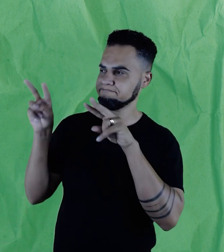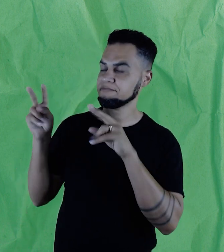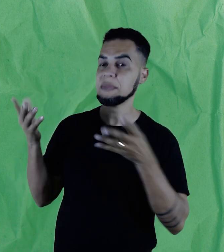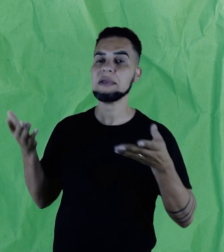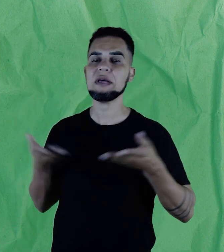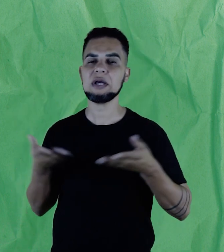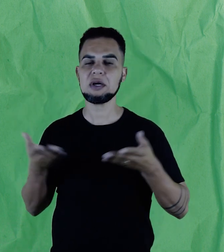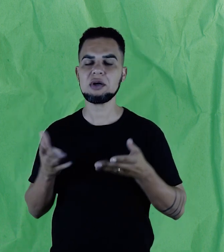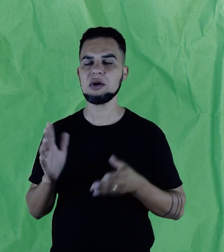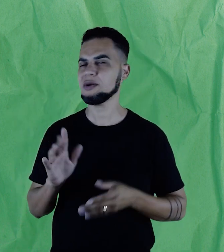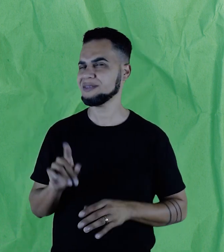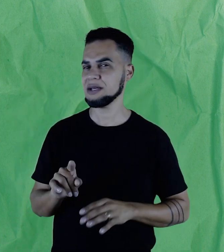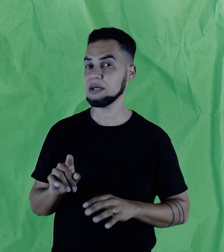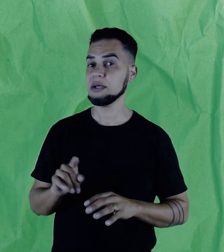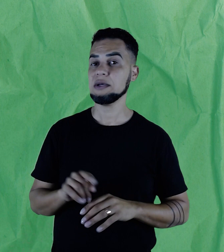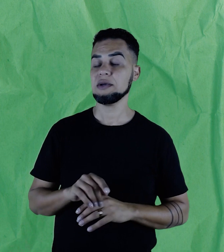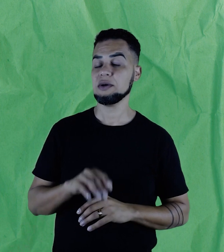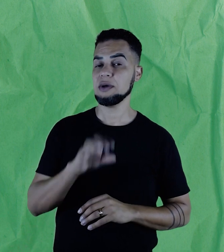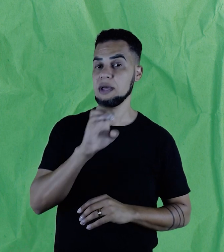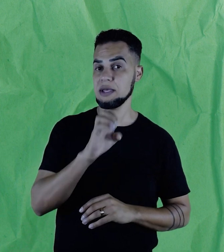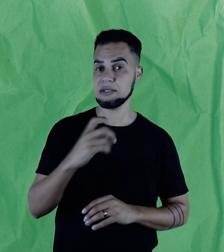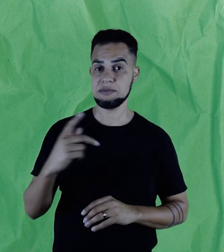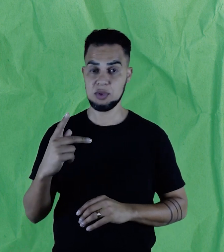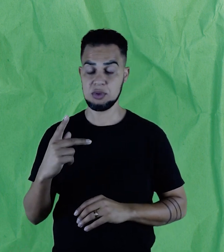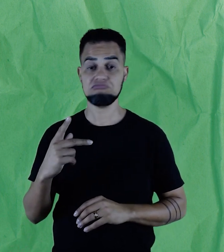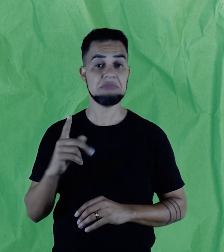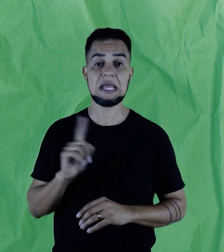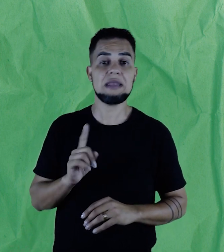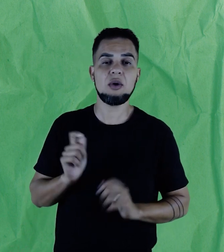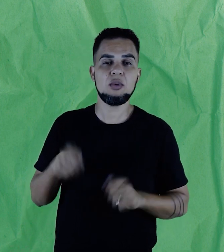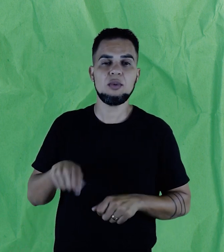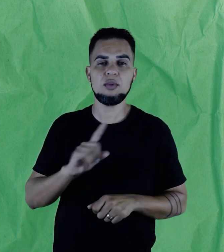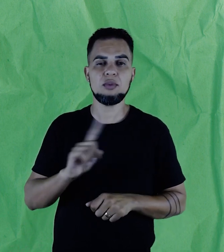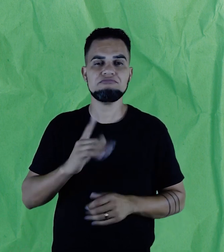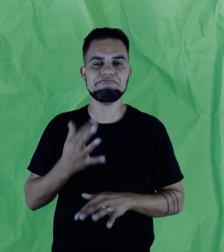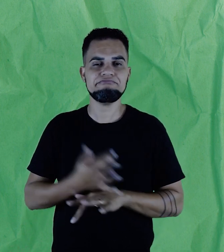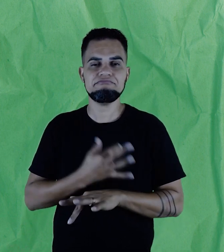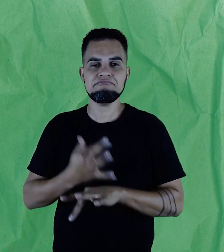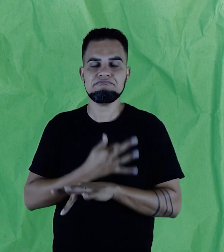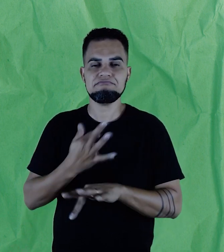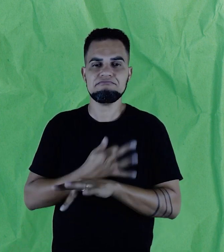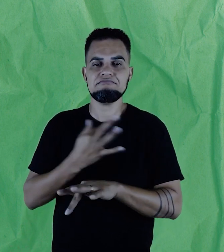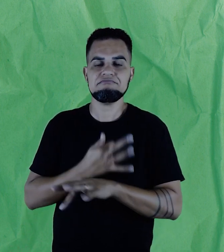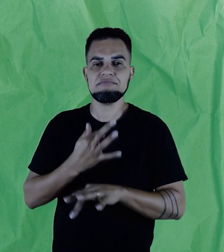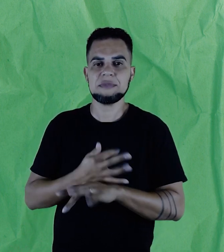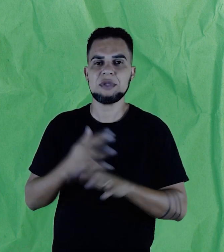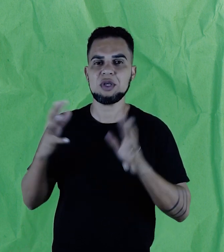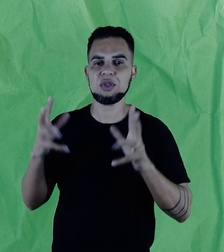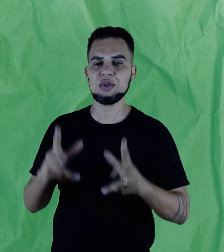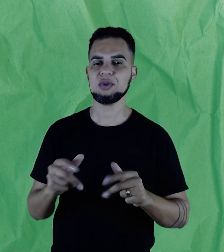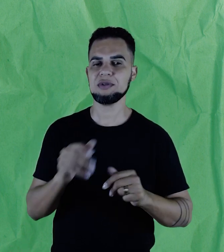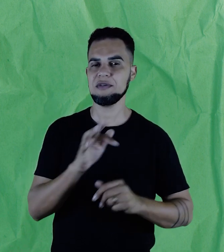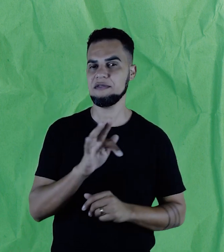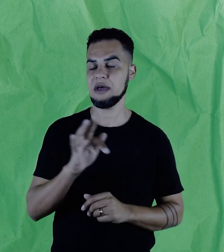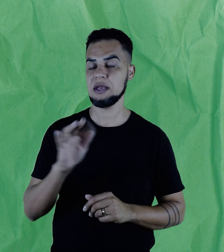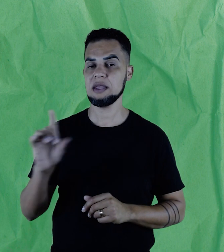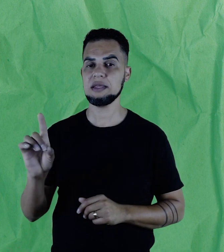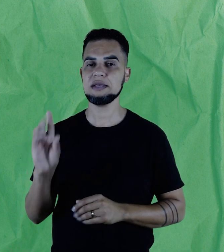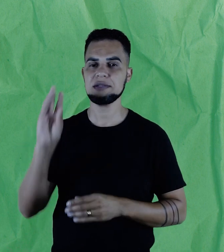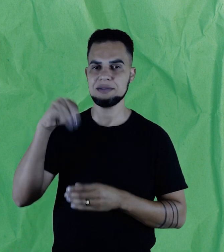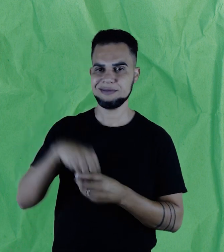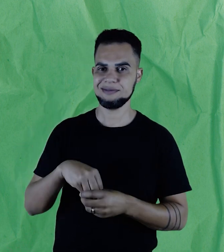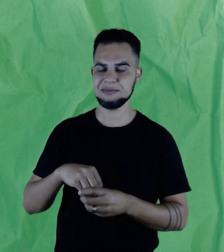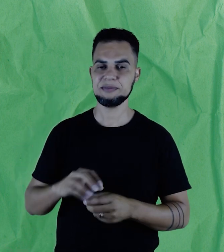deparar com uma situação em que o ExpoGo ele não suporta todo o Firebase